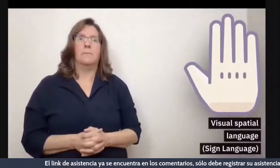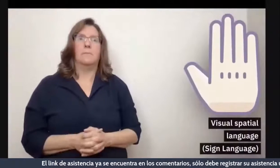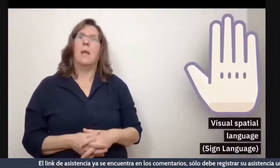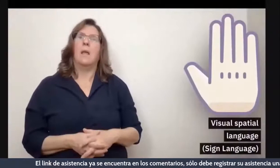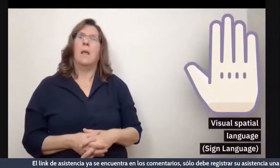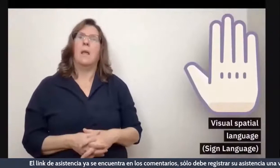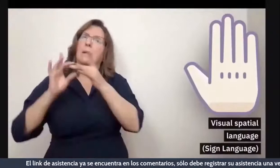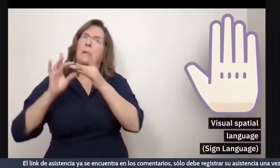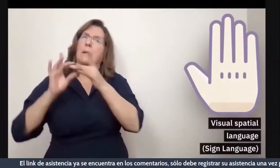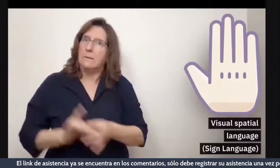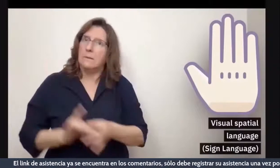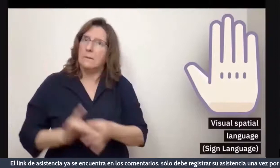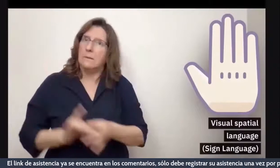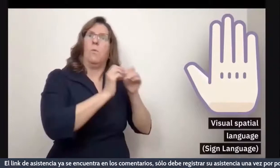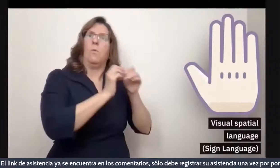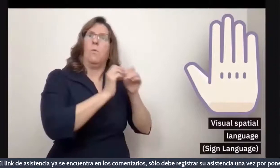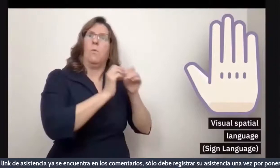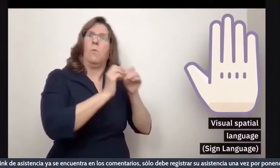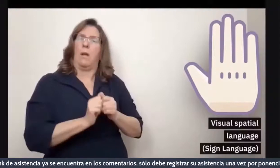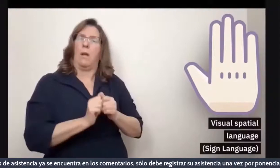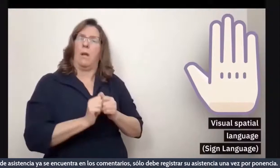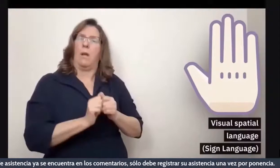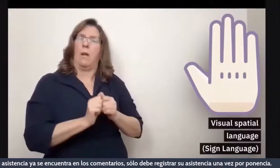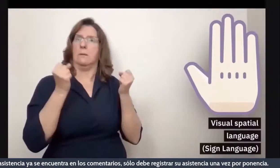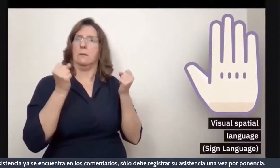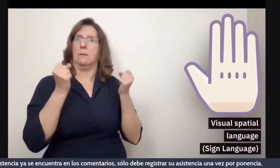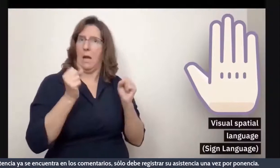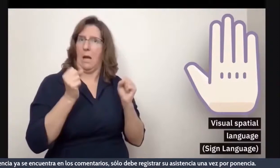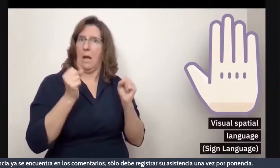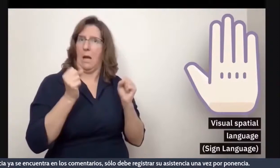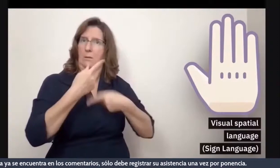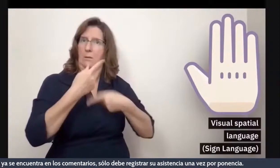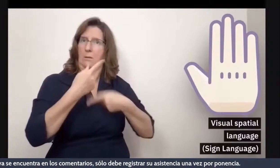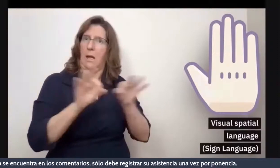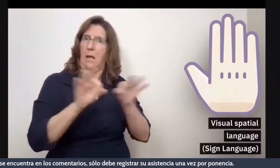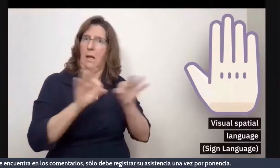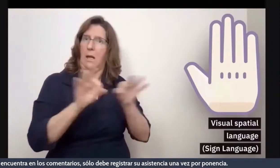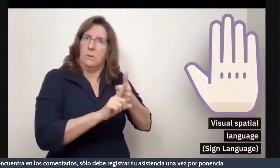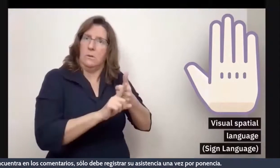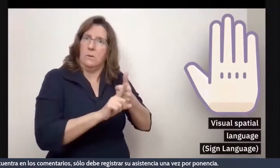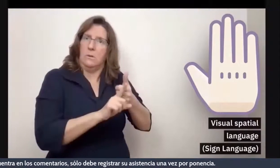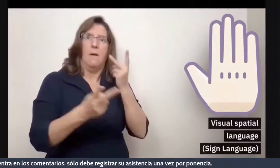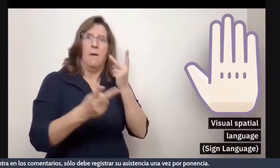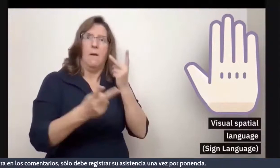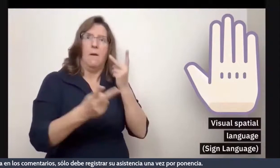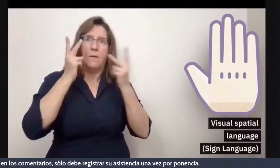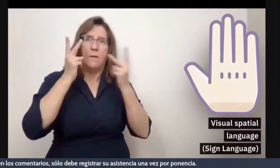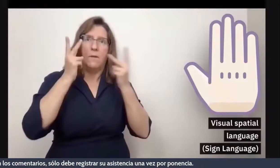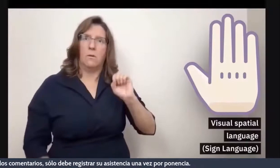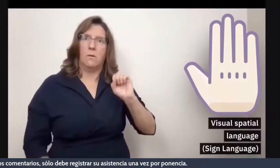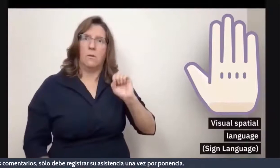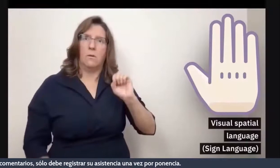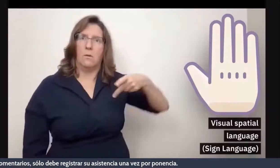Ahí es en donde entra la lengua de señas, porque es un lenguaje visual.